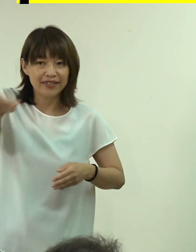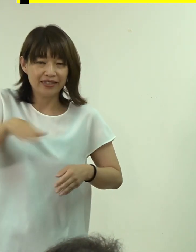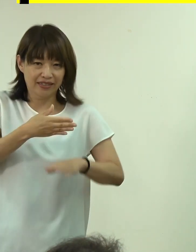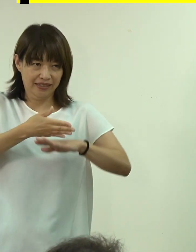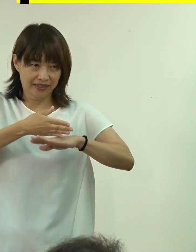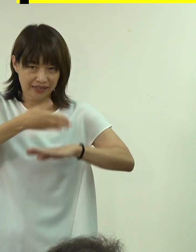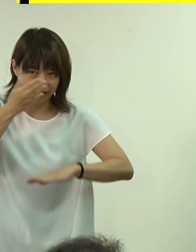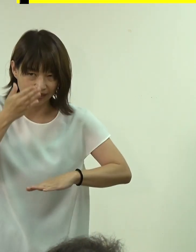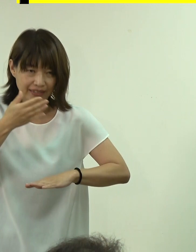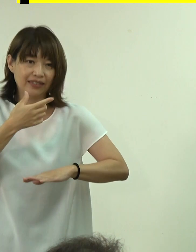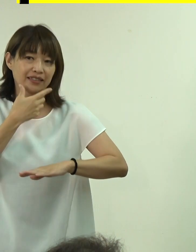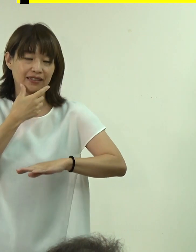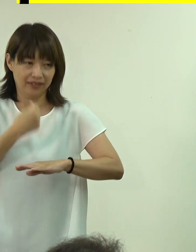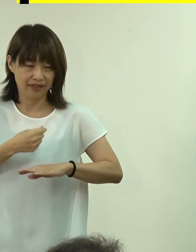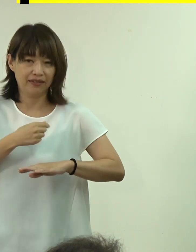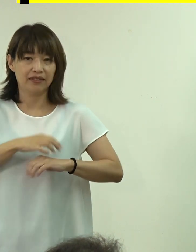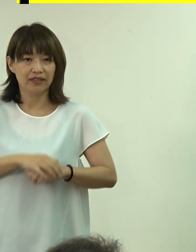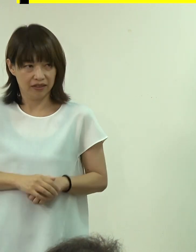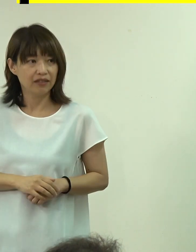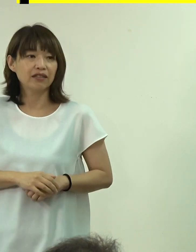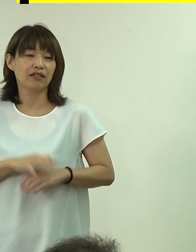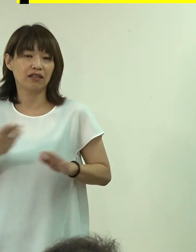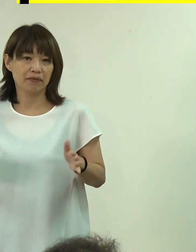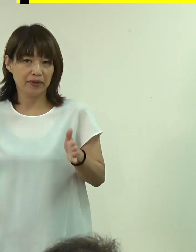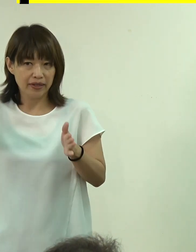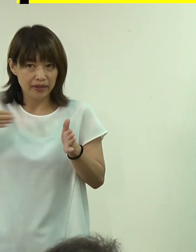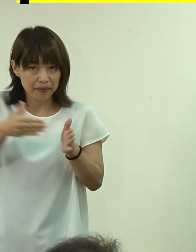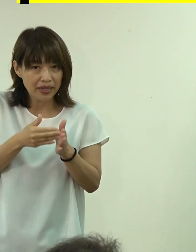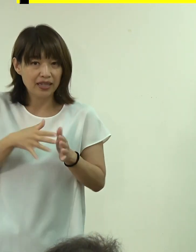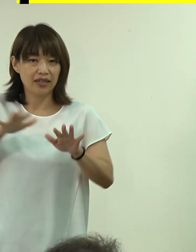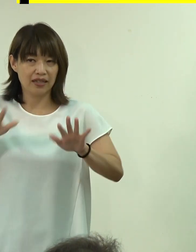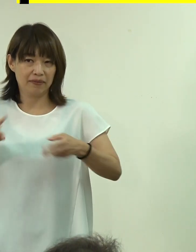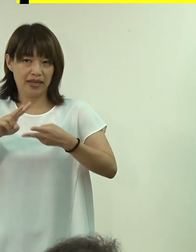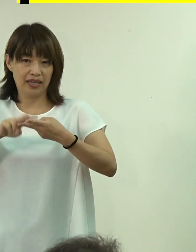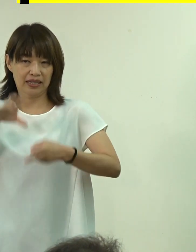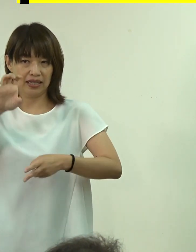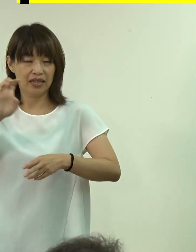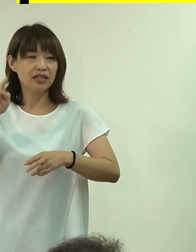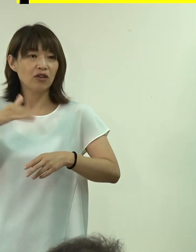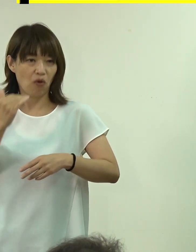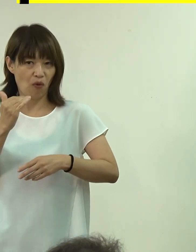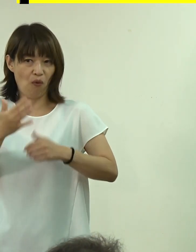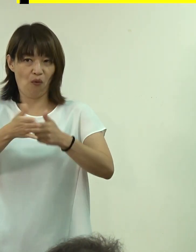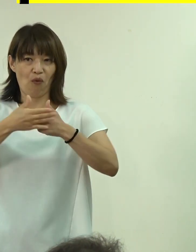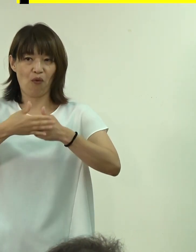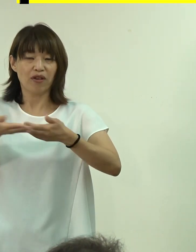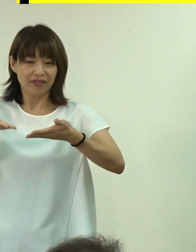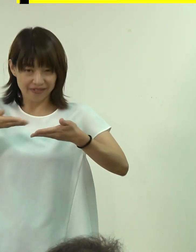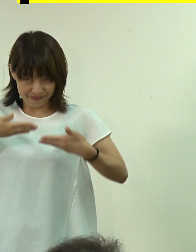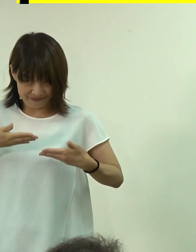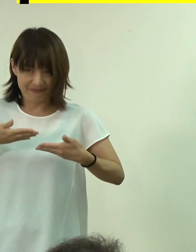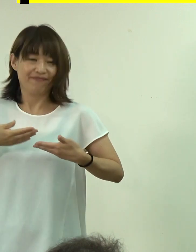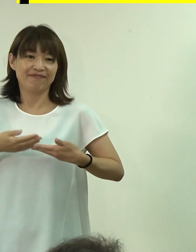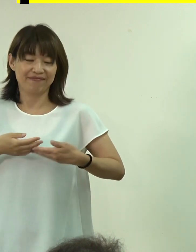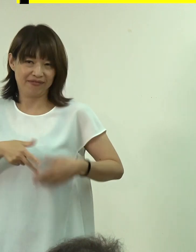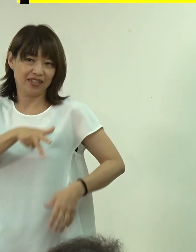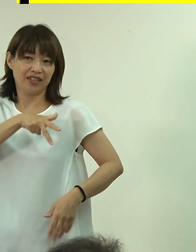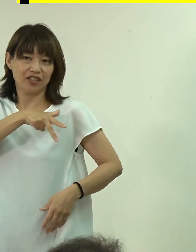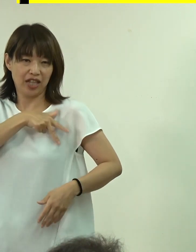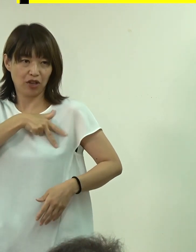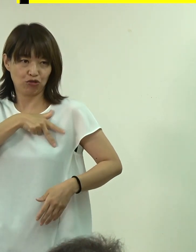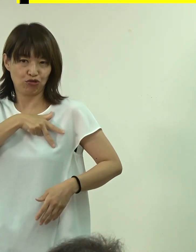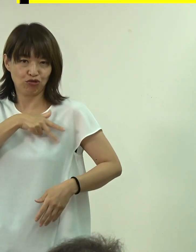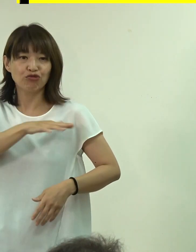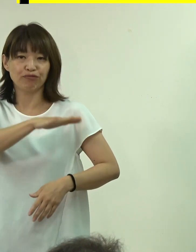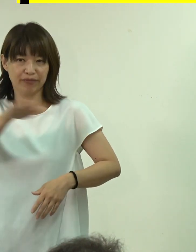たりしそしてそれまで今井絵理高野菜てくださったスタッフの皆